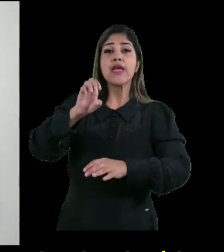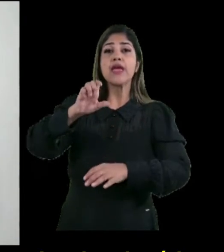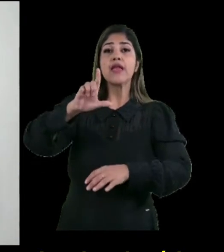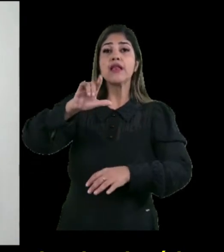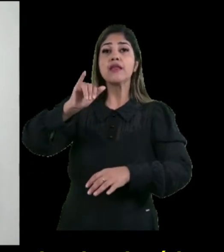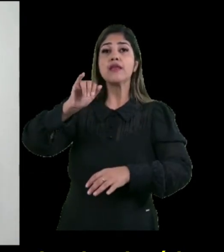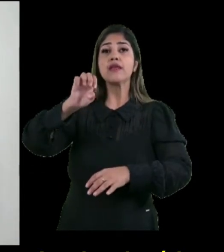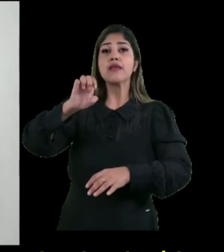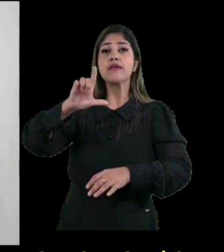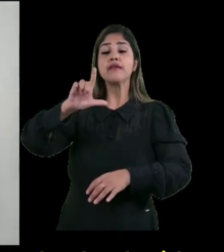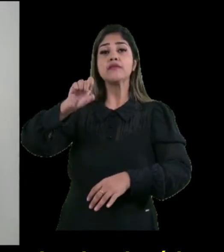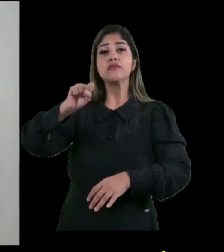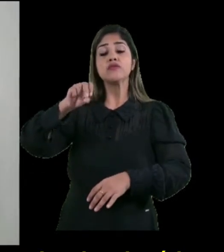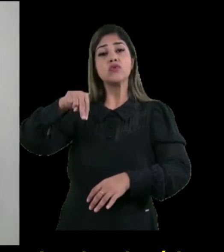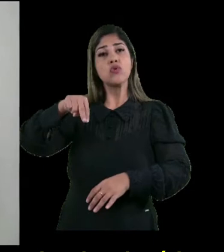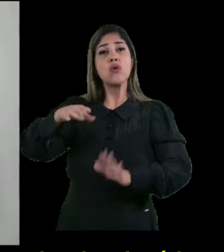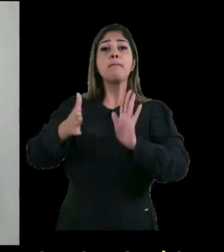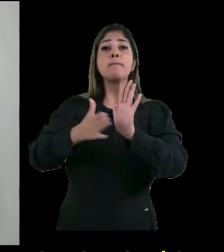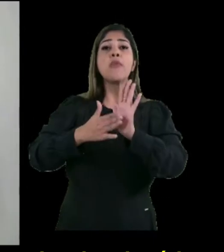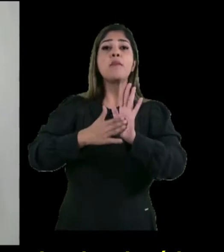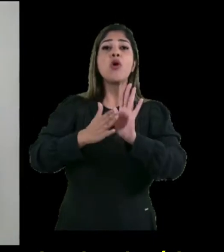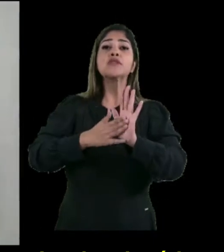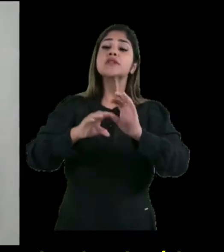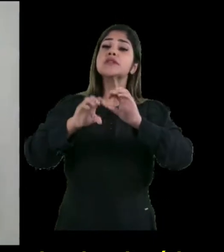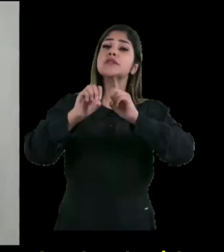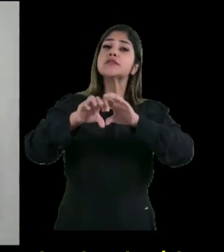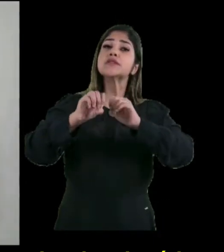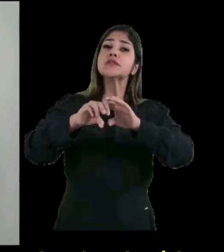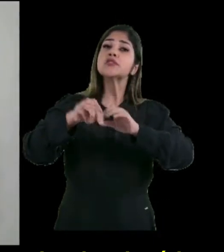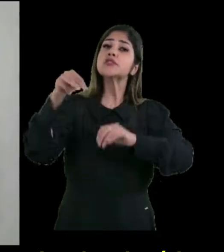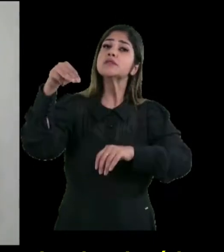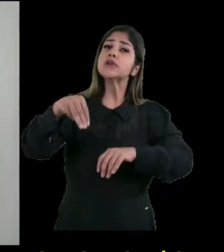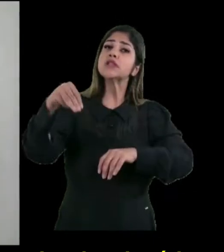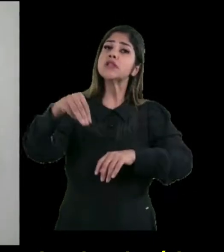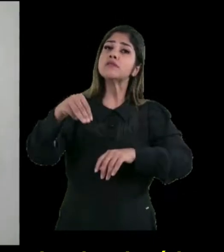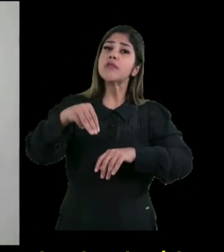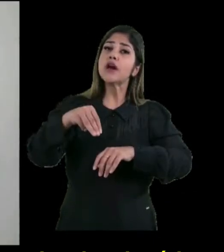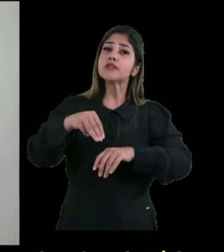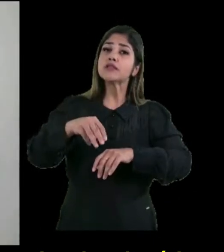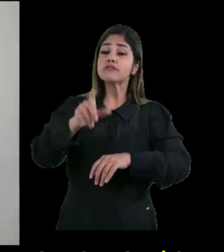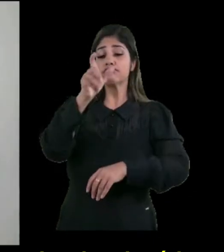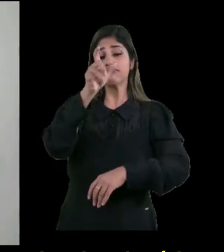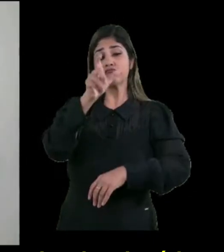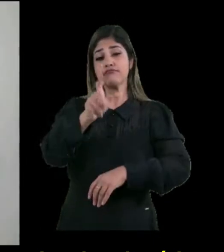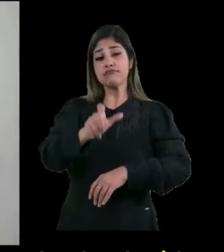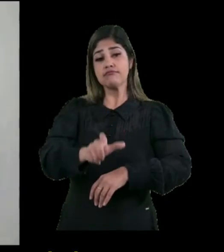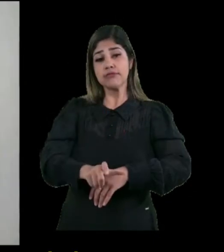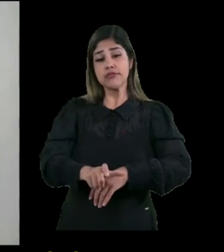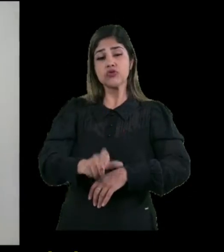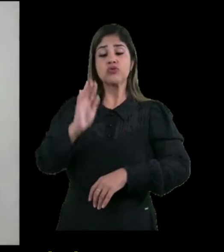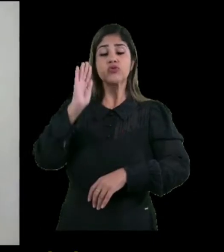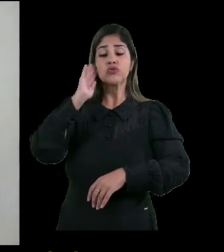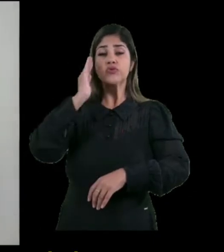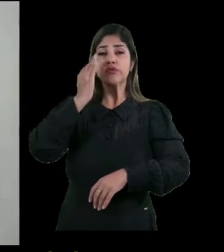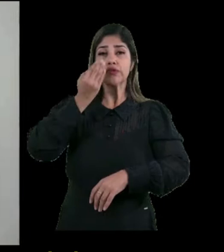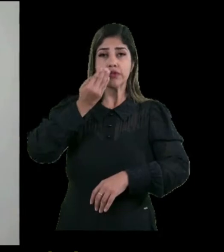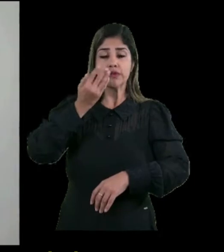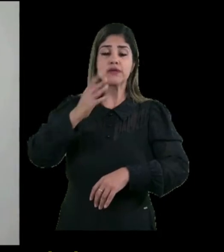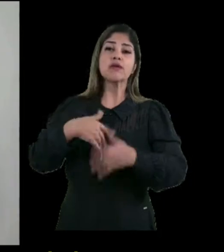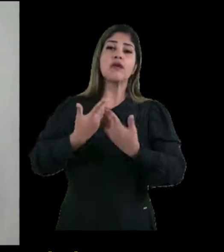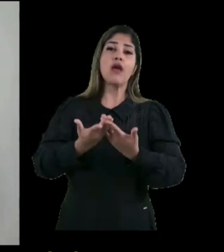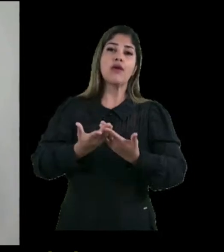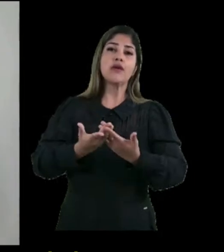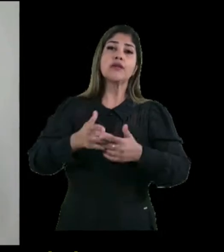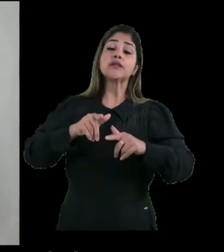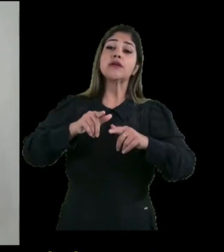Salles, que trata de propostas do ensino de aritmética para pessoas com surdo e cegueira. E é